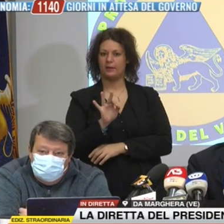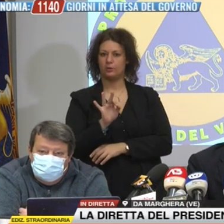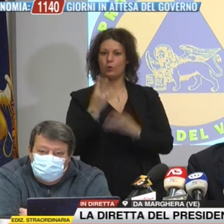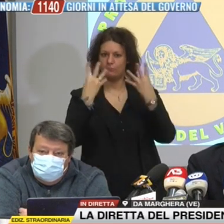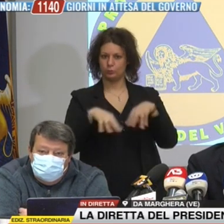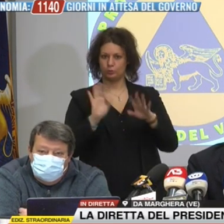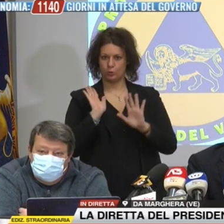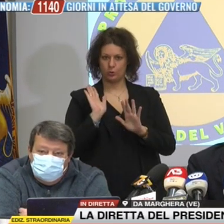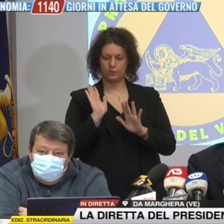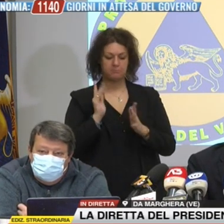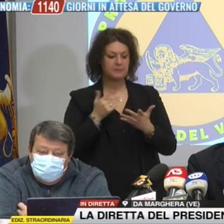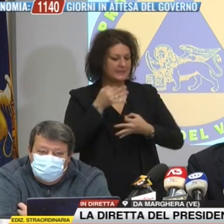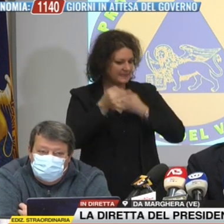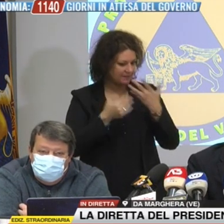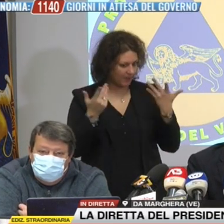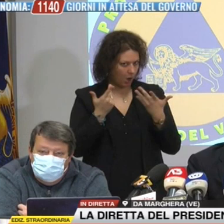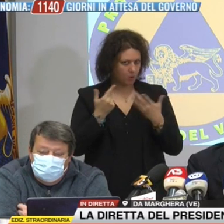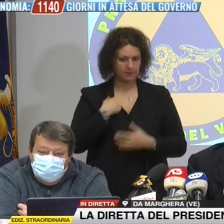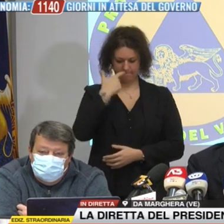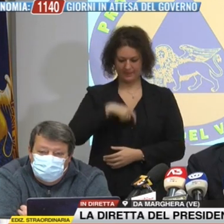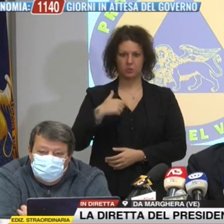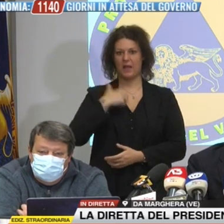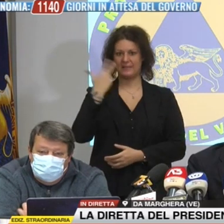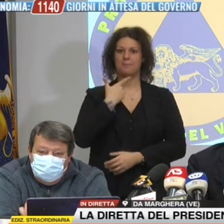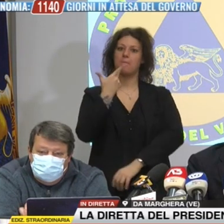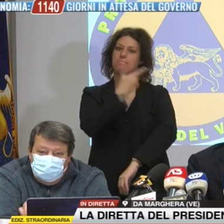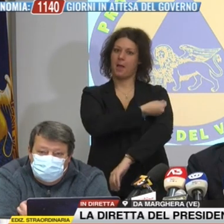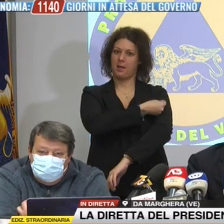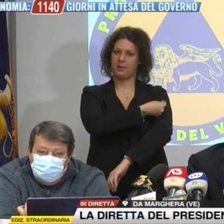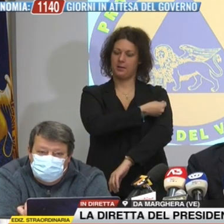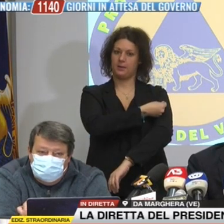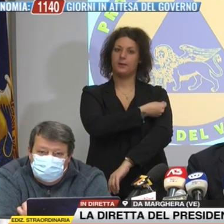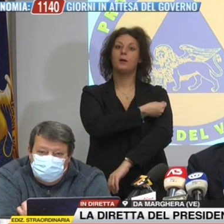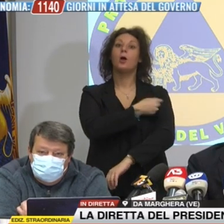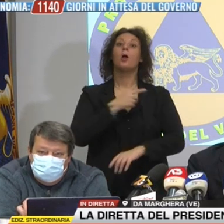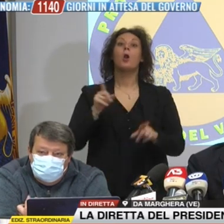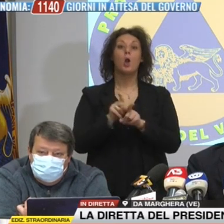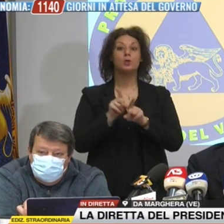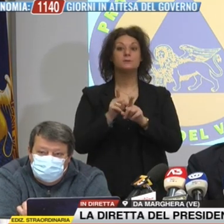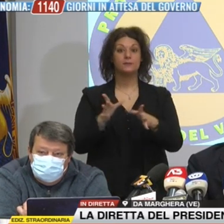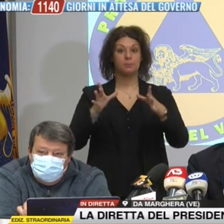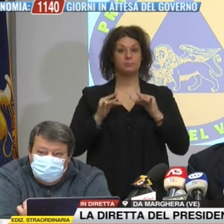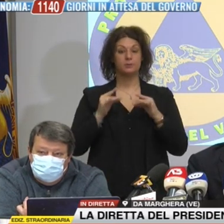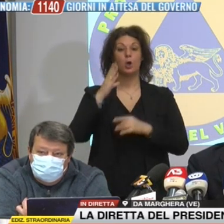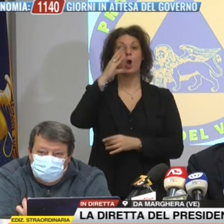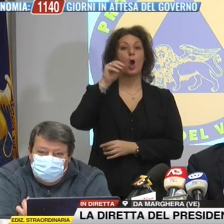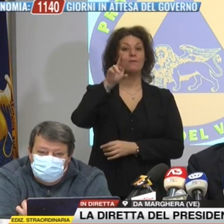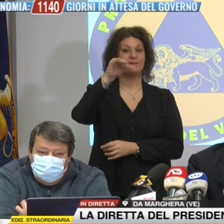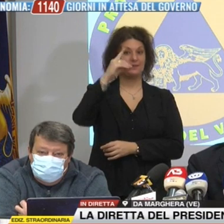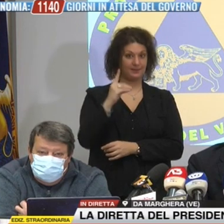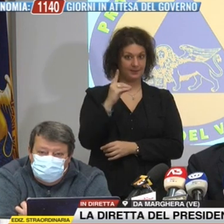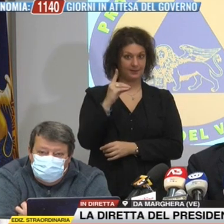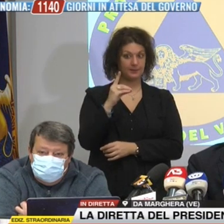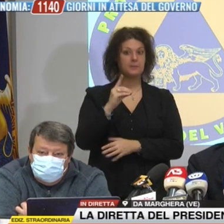se anche io sono vaccinato e mi prendo comunque il Covid, essendo un coronavirus, dovrebbe comportarsi come l'influenza e quindi se